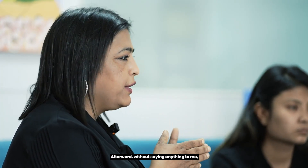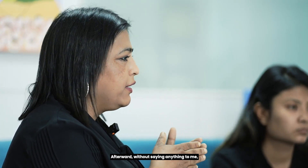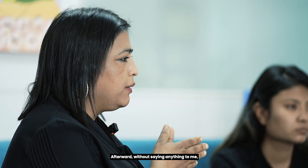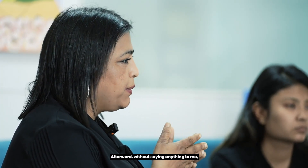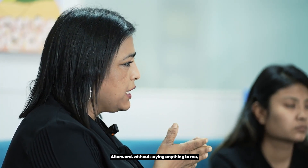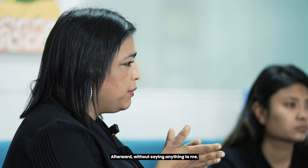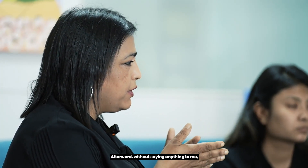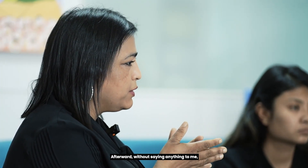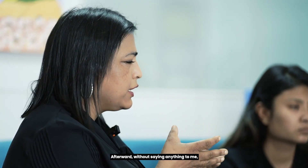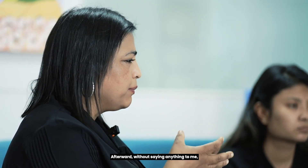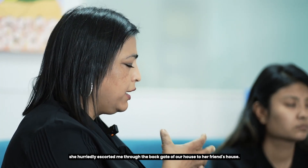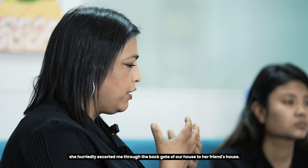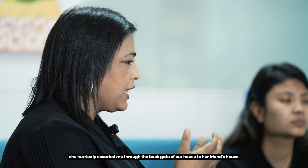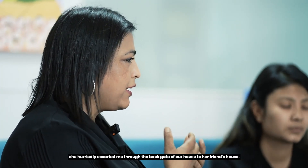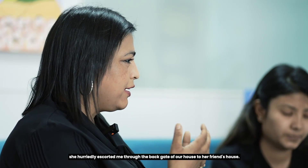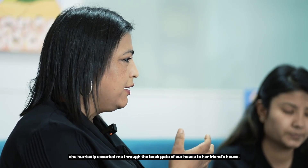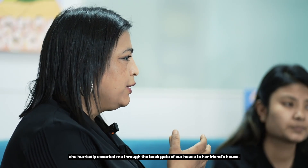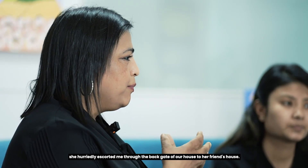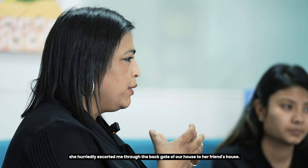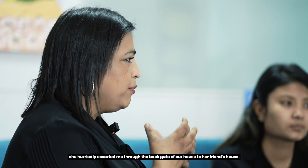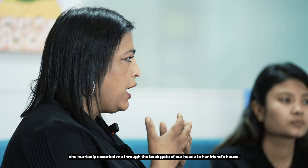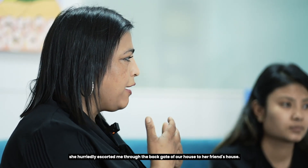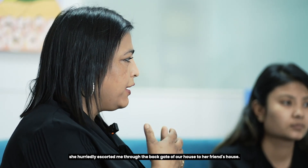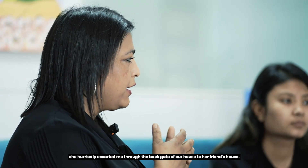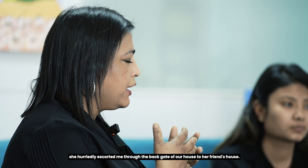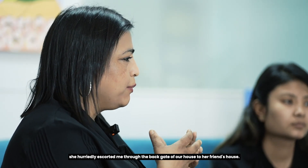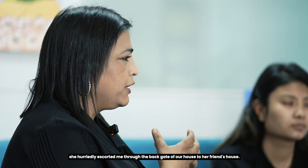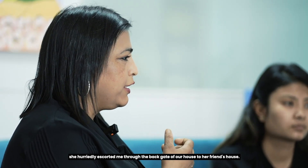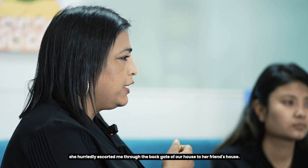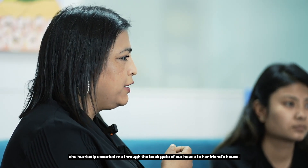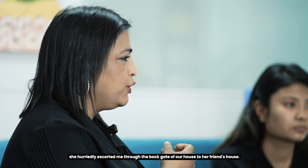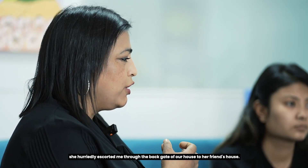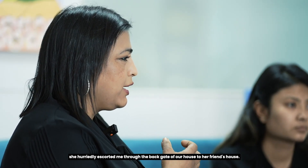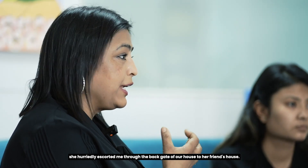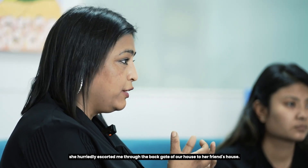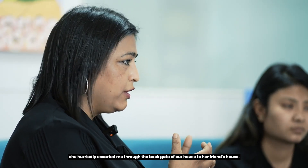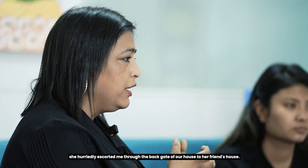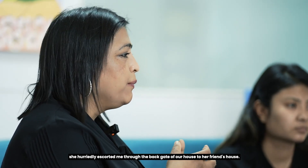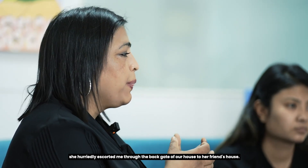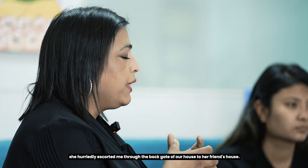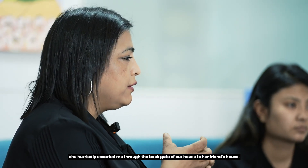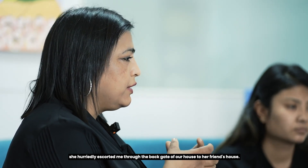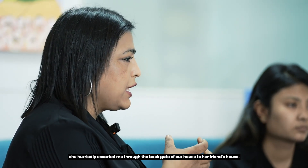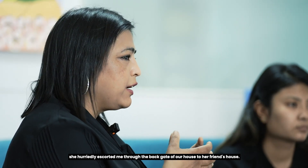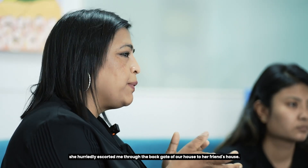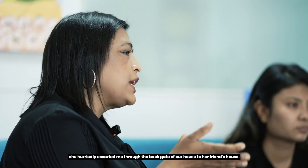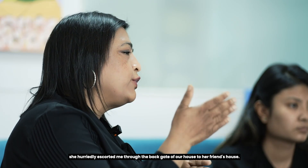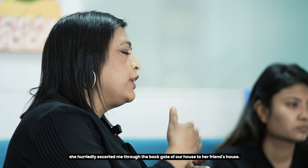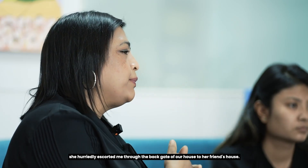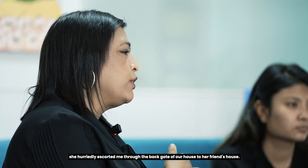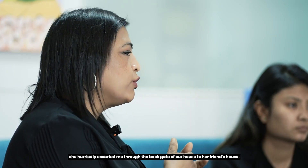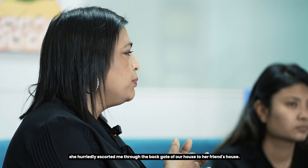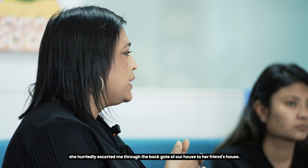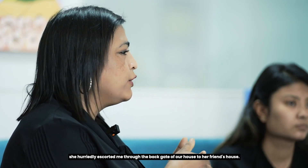पनि नभनिकन पछाडिबाट अब एकदम केही हतारिएर म आफैलाई नै एकदमै धेरै डर लाग्ने गरी हतारेर